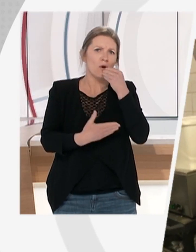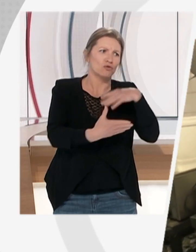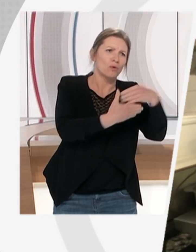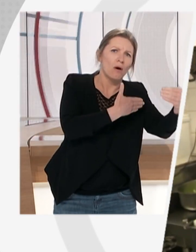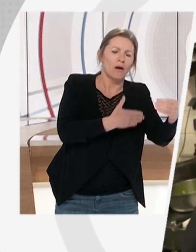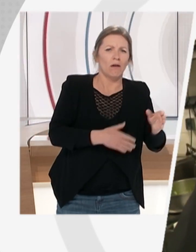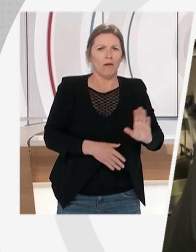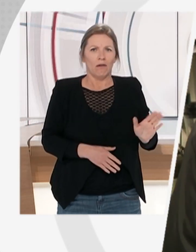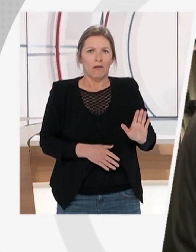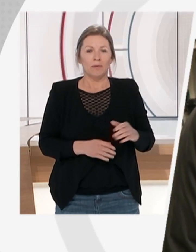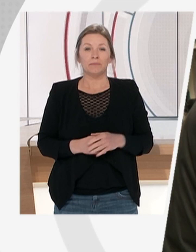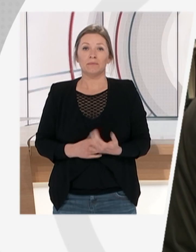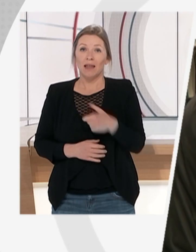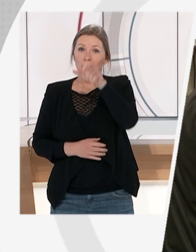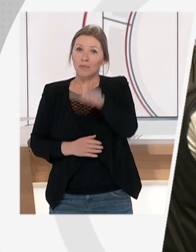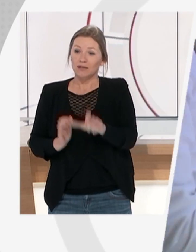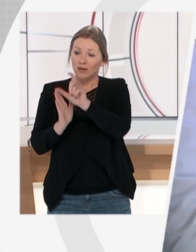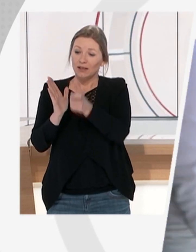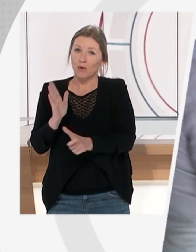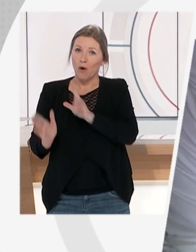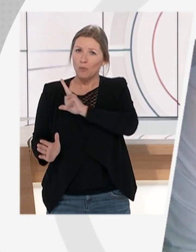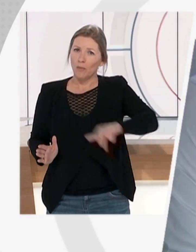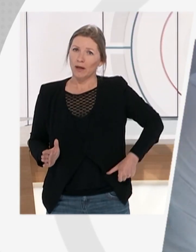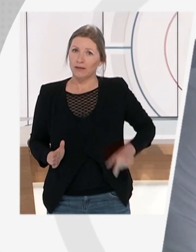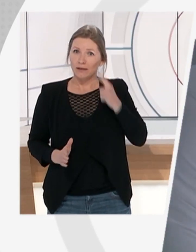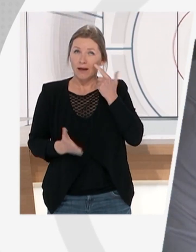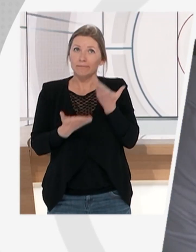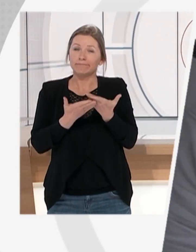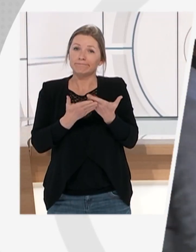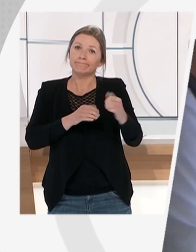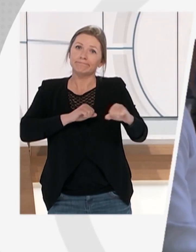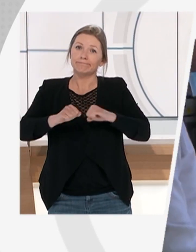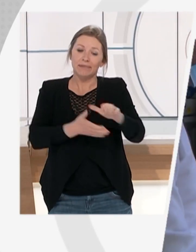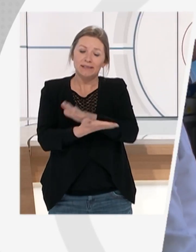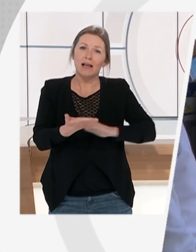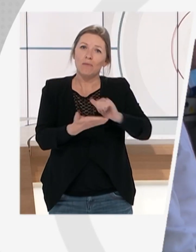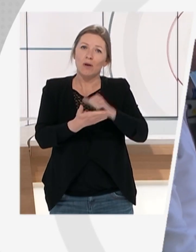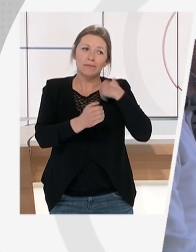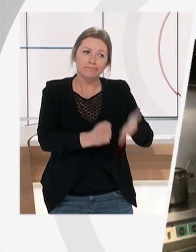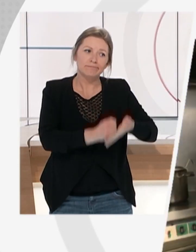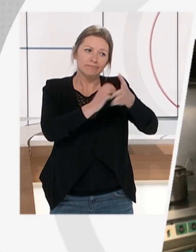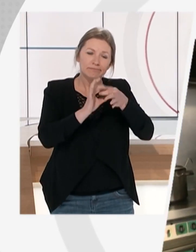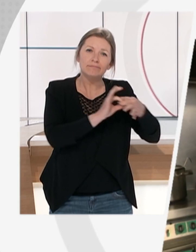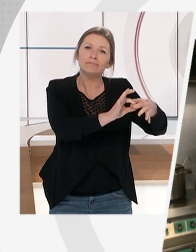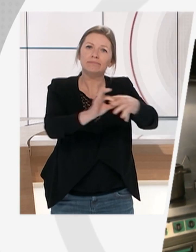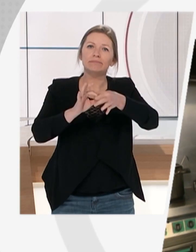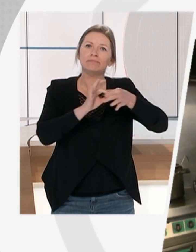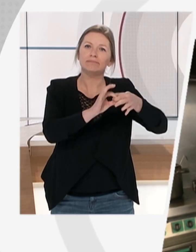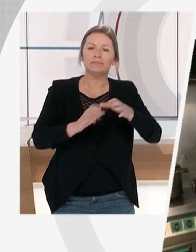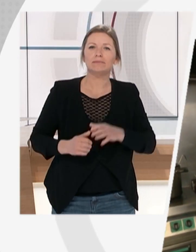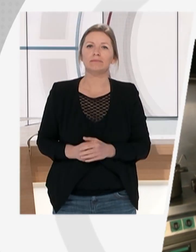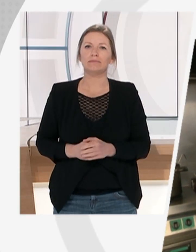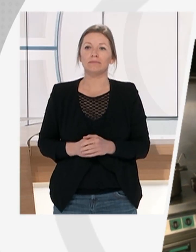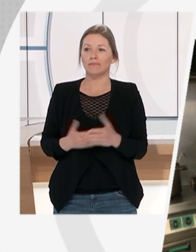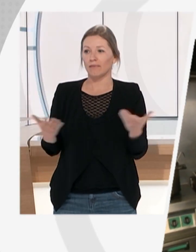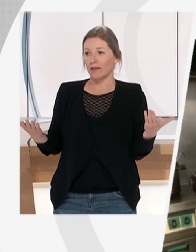Pour les restaurateurs, c'est surtout un geste de solidarité. Merci. Bon appétit. Merci beaucoup. C'est